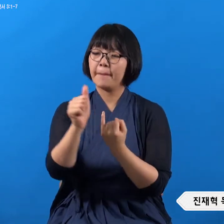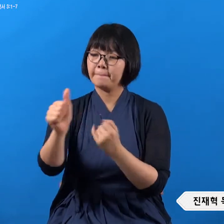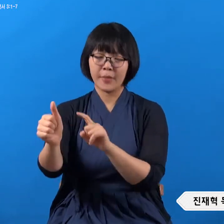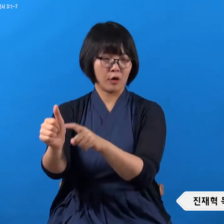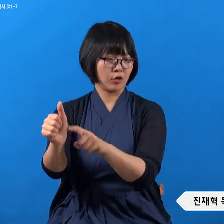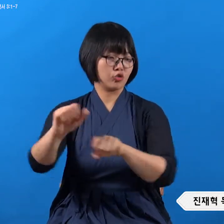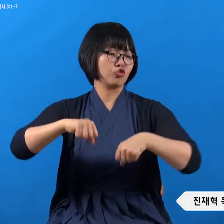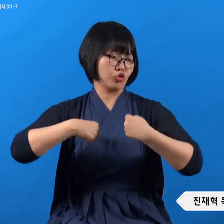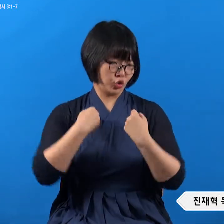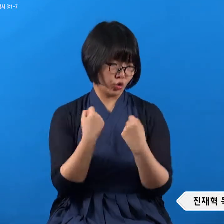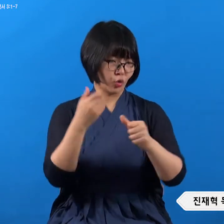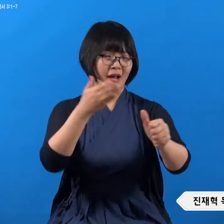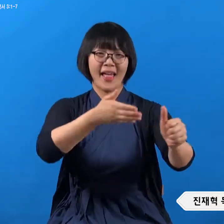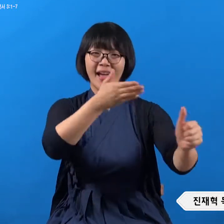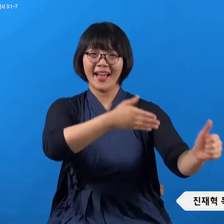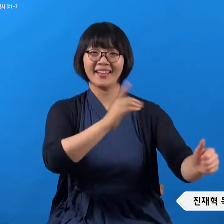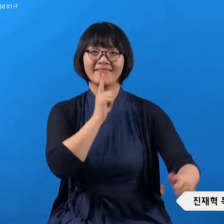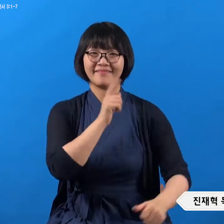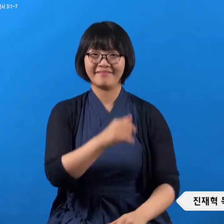남편을 순종하라.